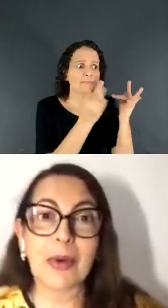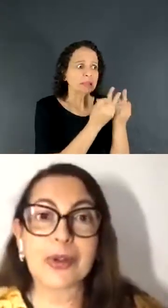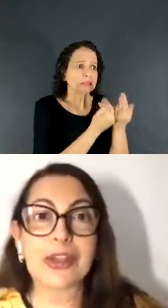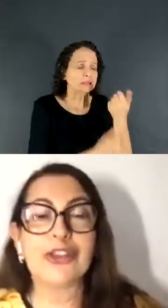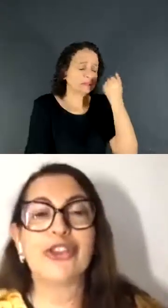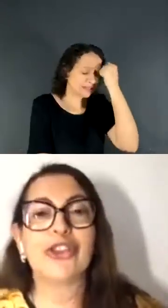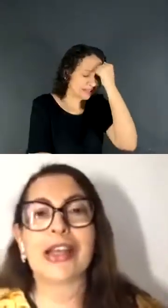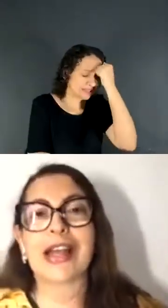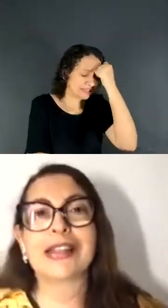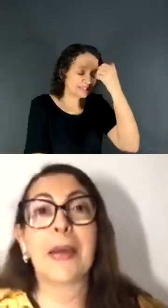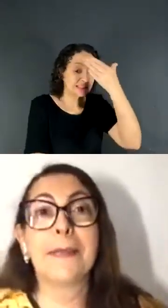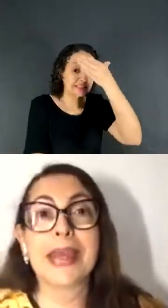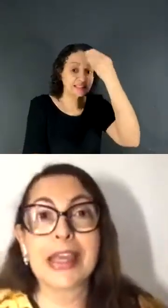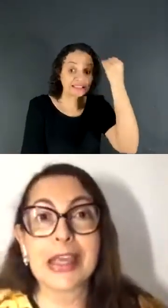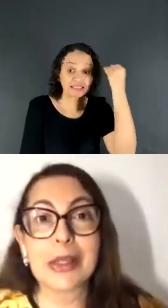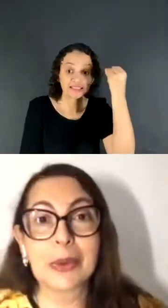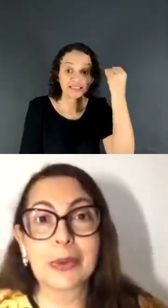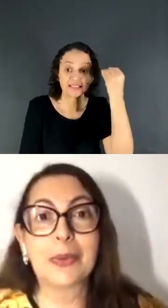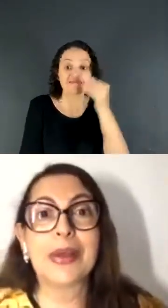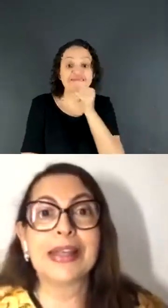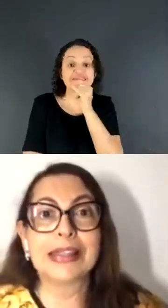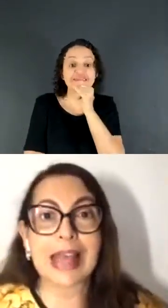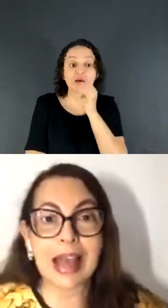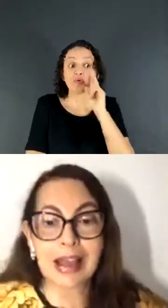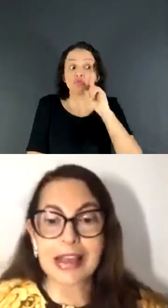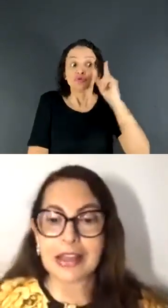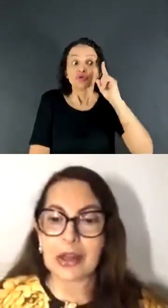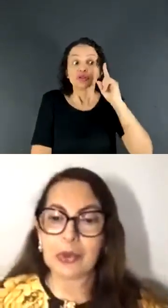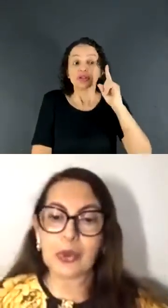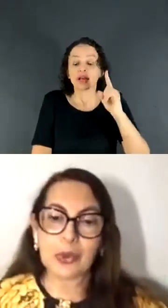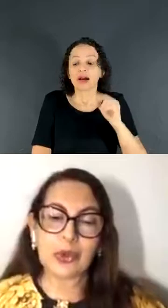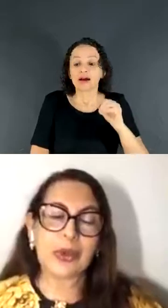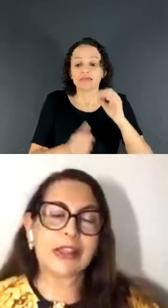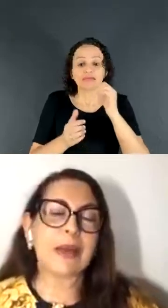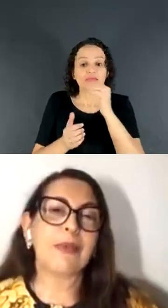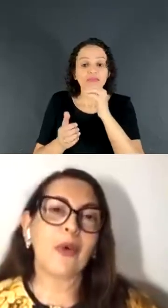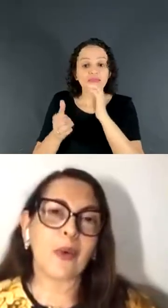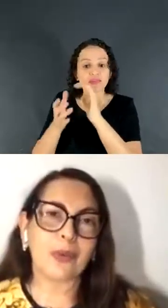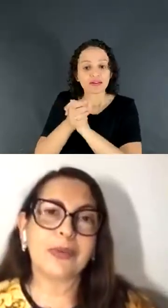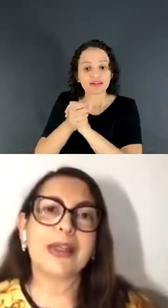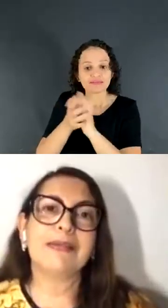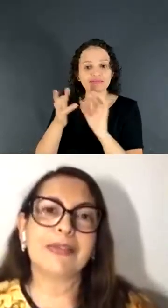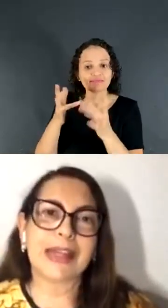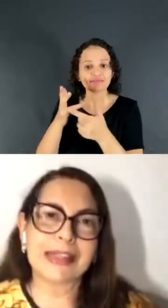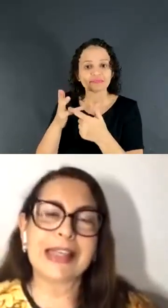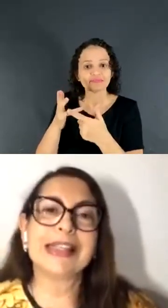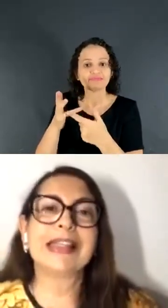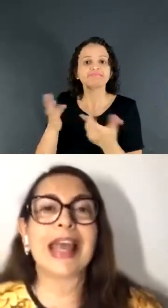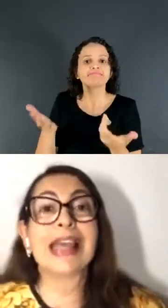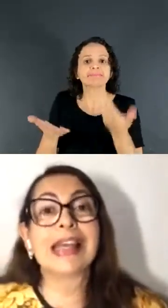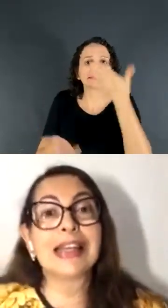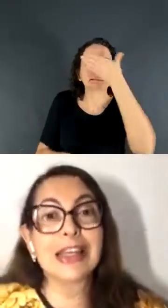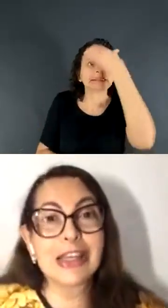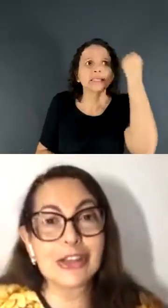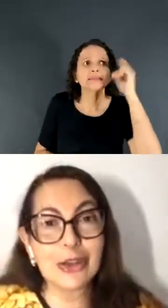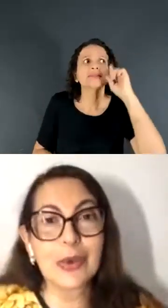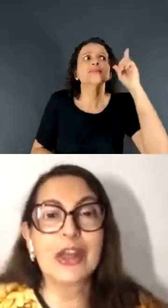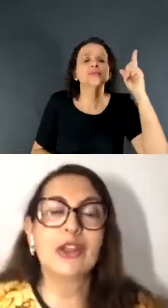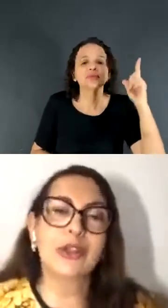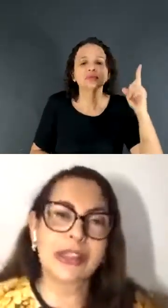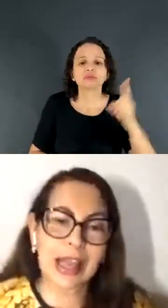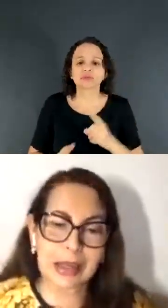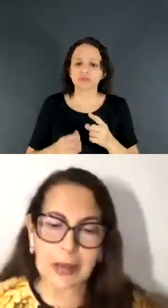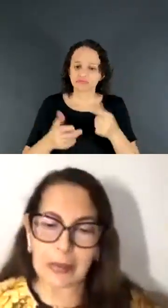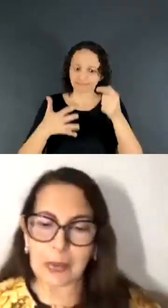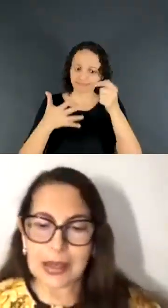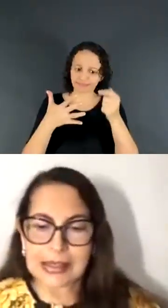assim, importante de casamento, tá? Então, tudo isso é por conta, né, desse declínio